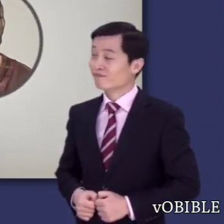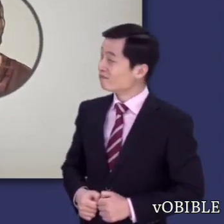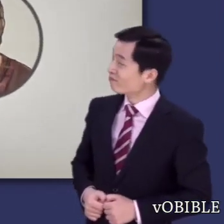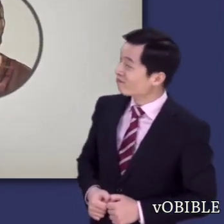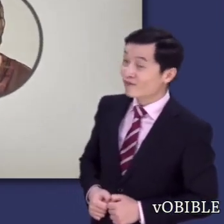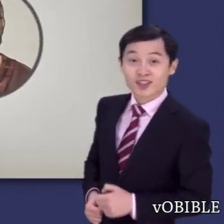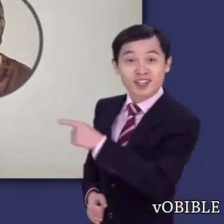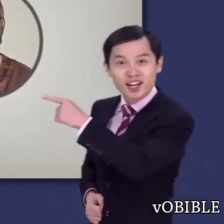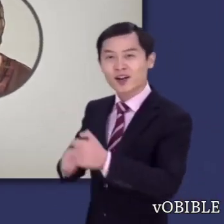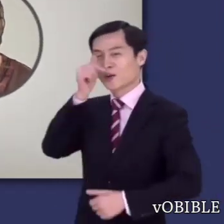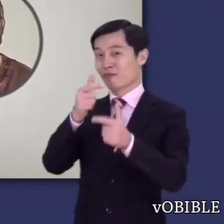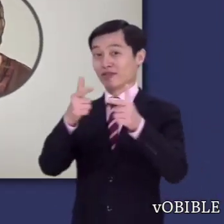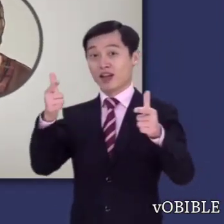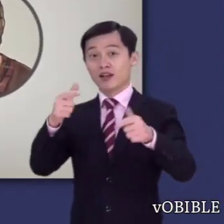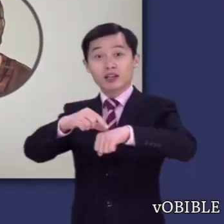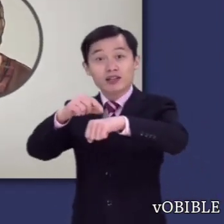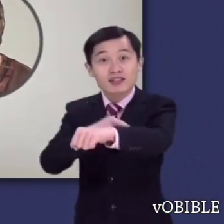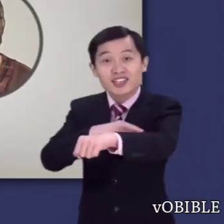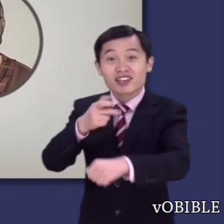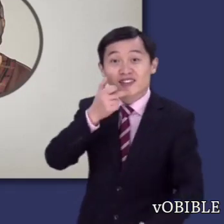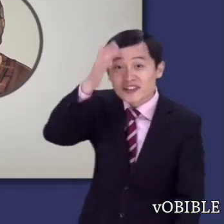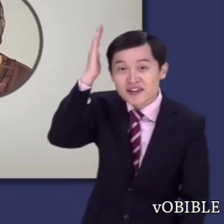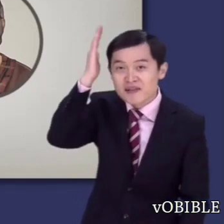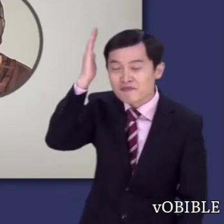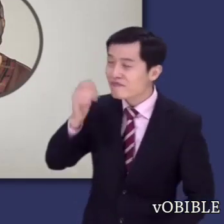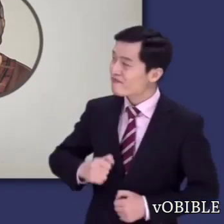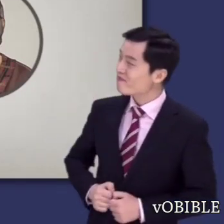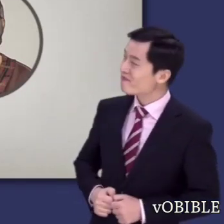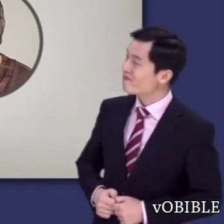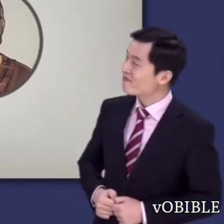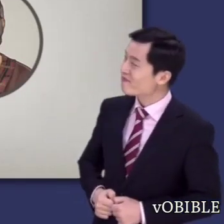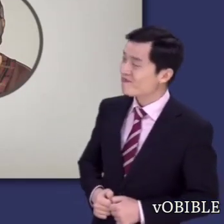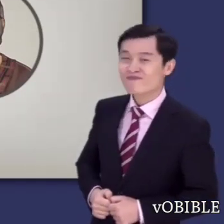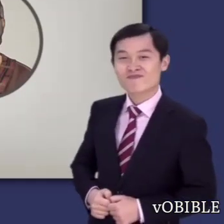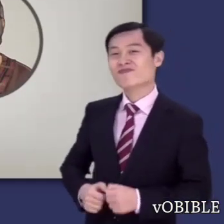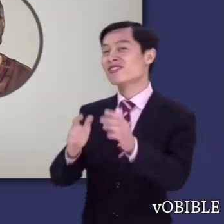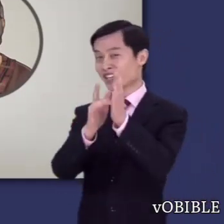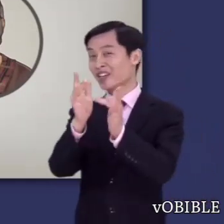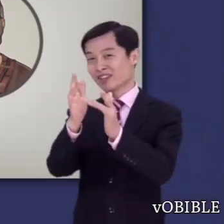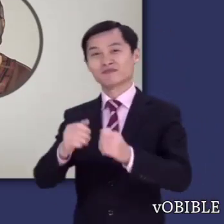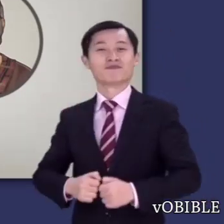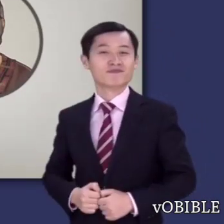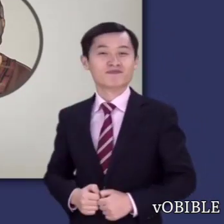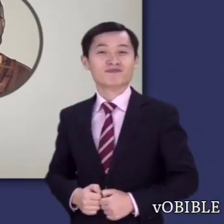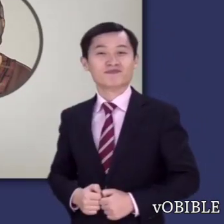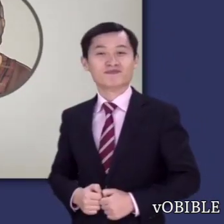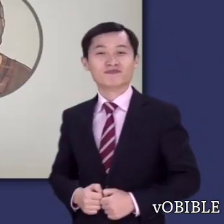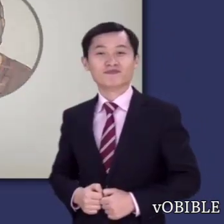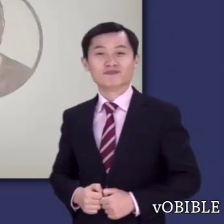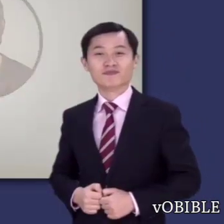这封信的执笔者是犹大，犹大同母异父的兄长是耶稣基督。